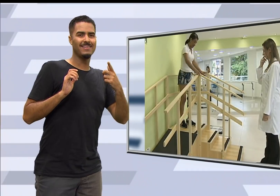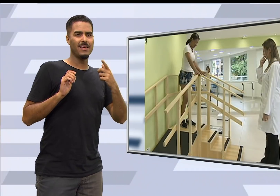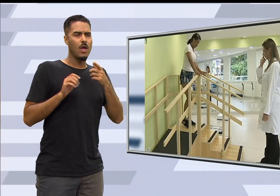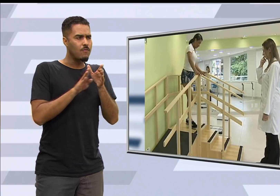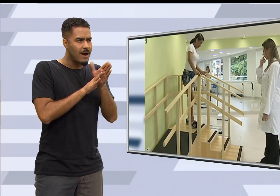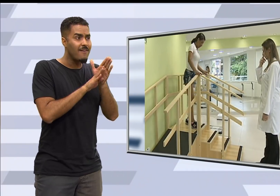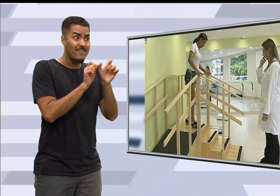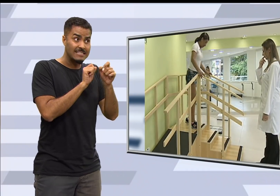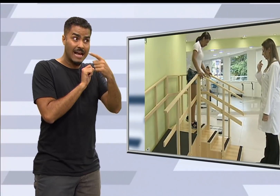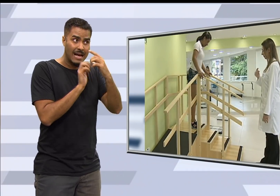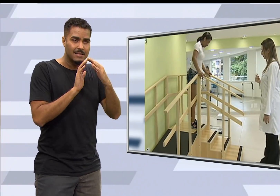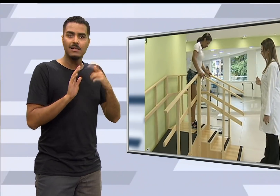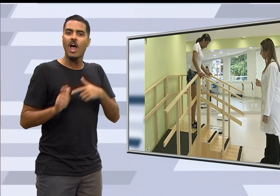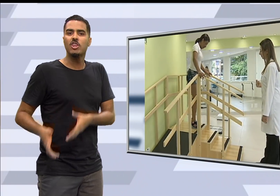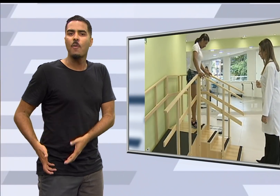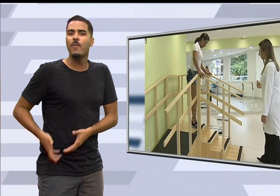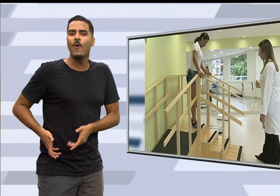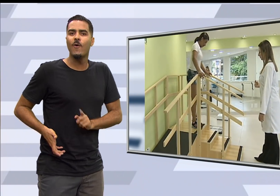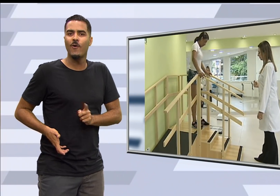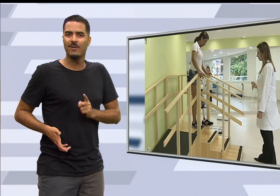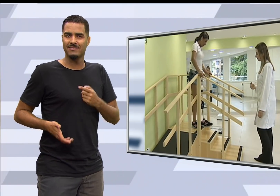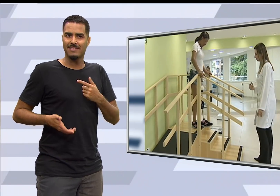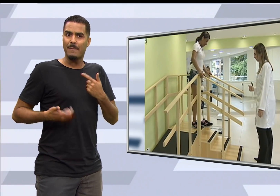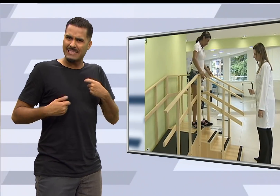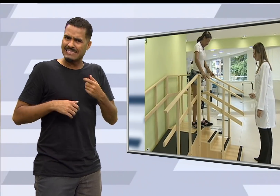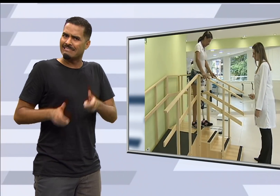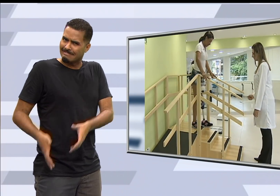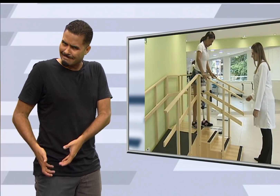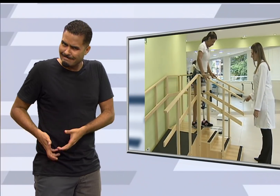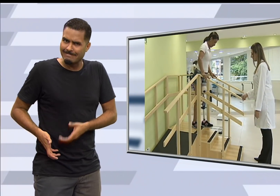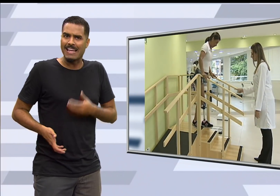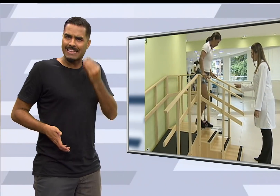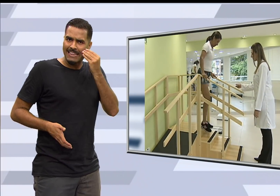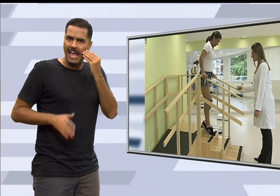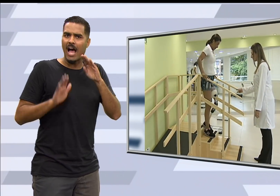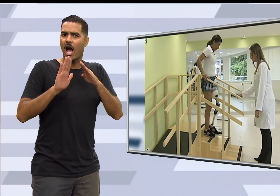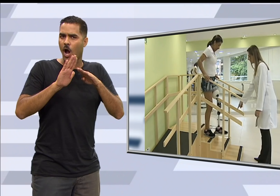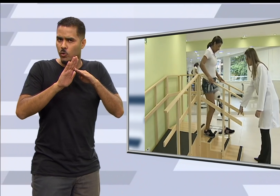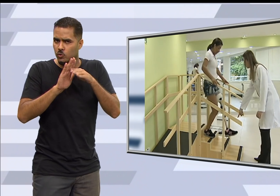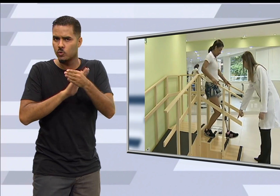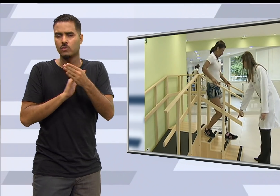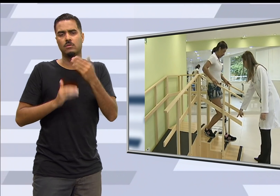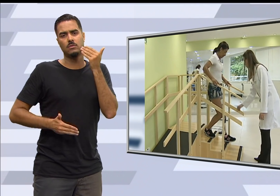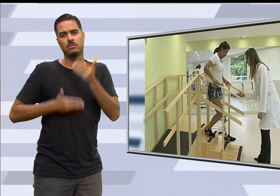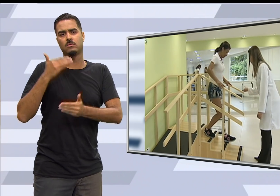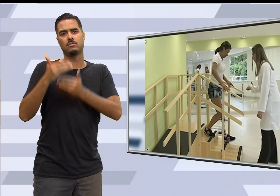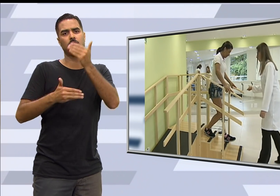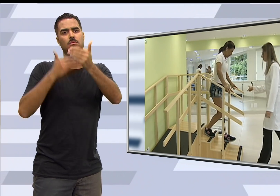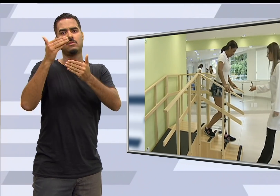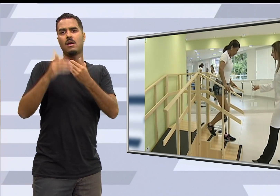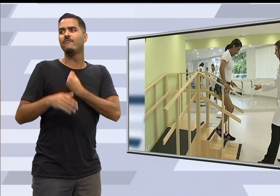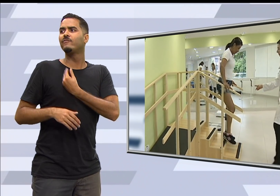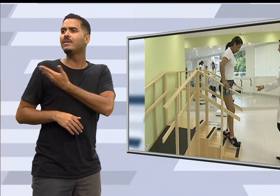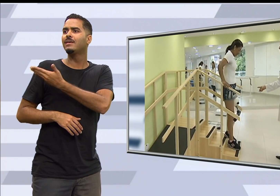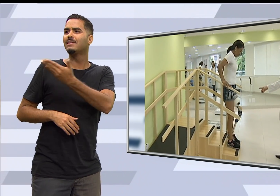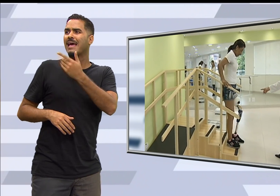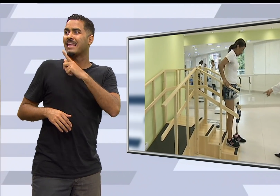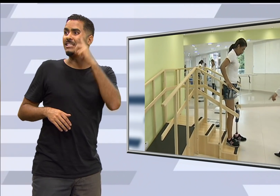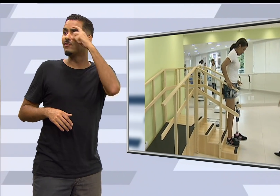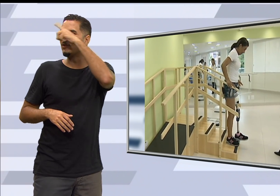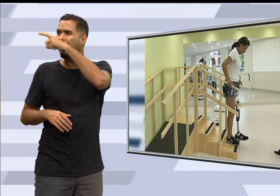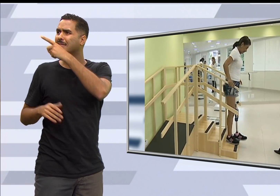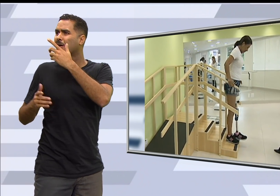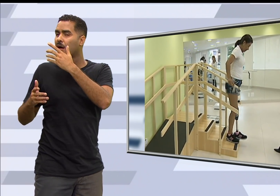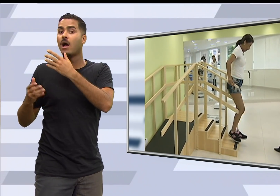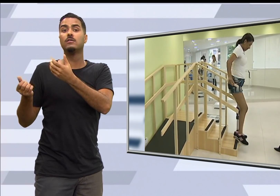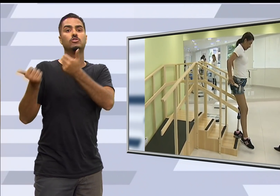usar a prótese em casa nas suas questões do dia a dia mesmo. Porque é assim que ele vai evoluir, né? Porque daí ele vai ver as dificuldades, vai trazer pra gente e a gente vai